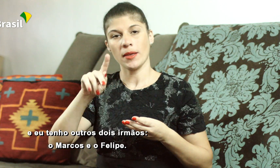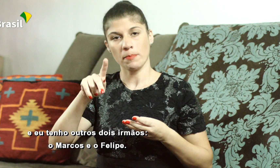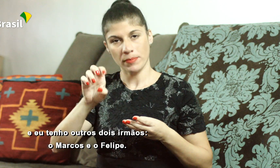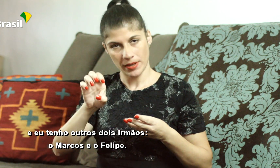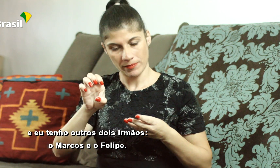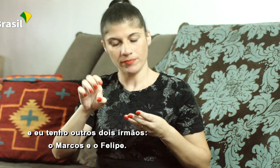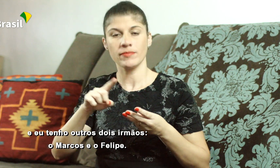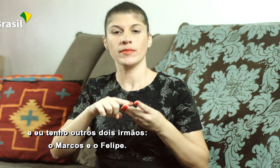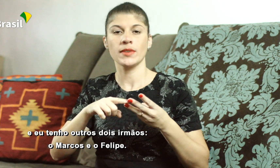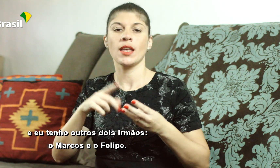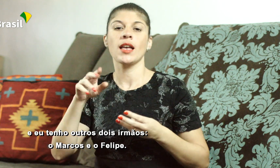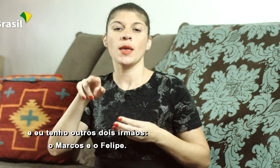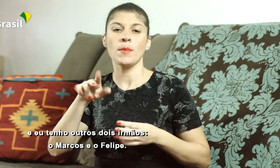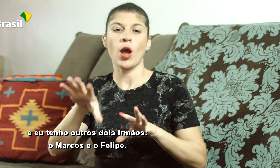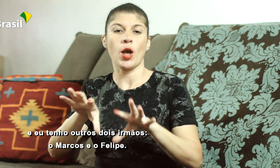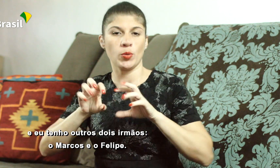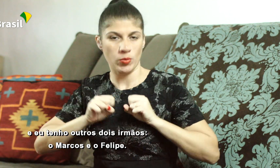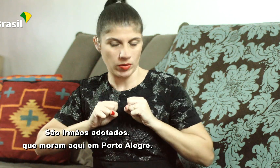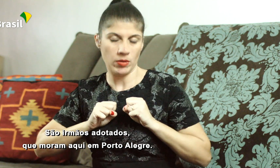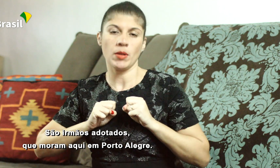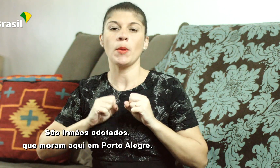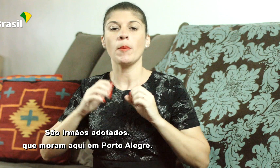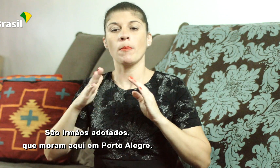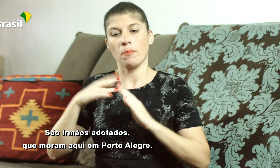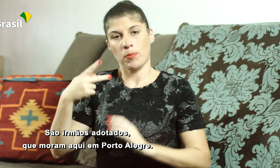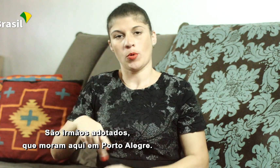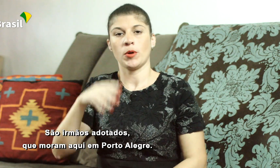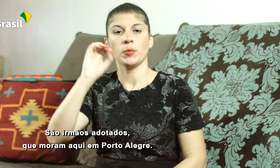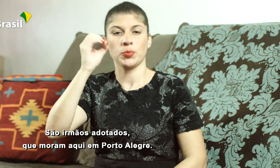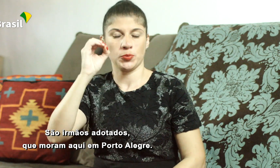e o Felipe. São irmãos adotados que moram